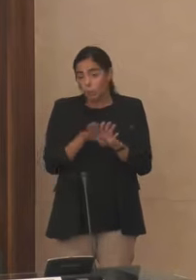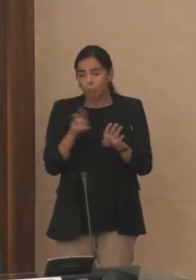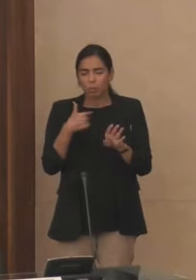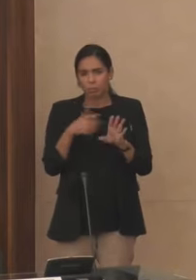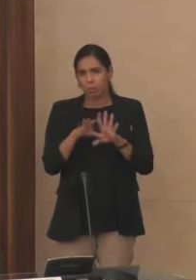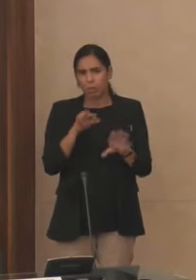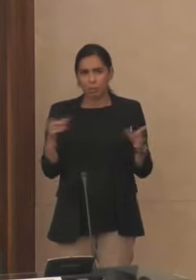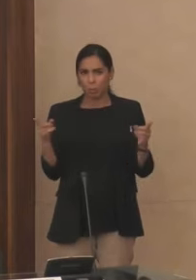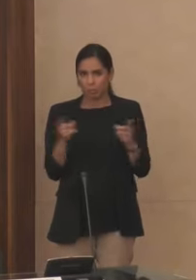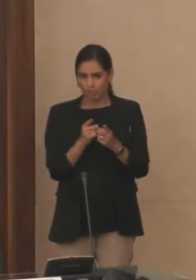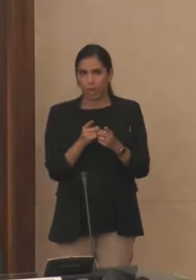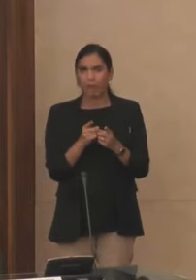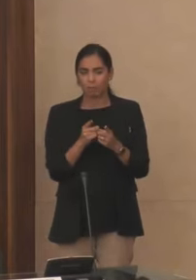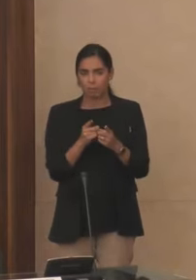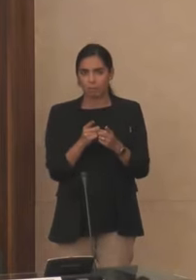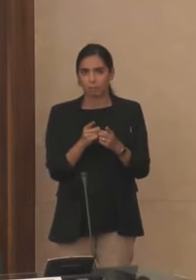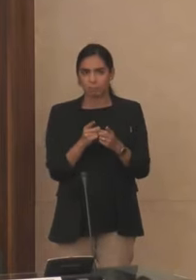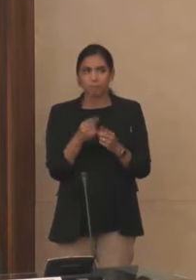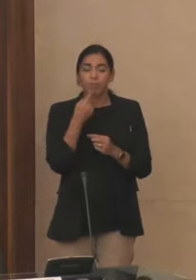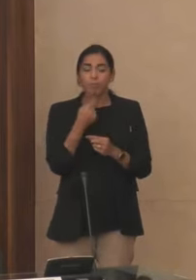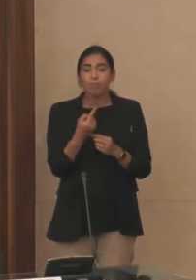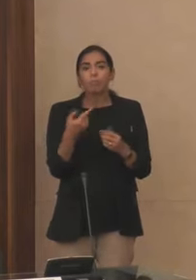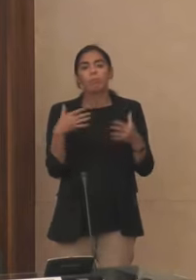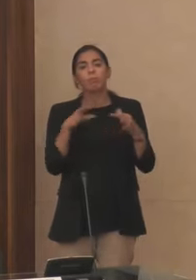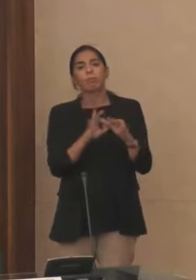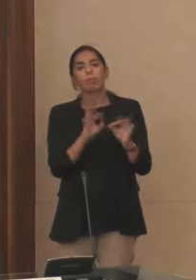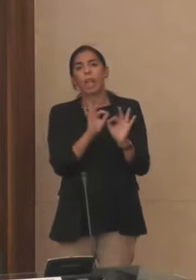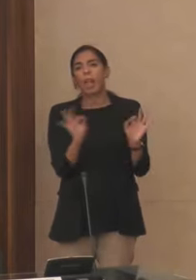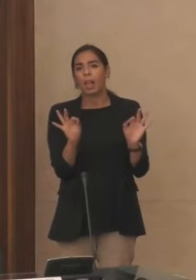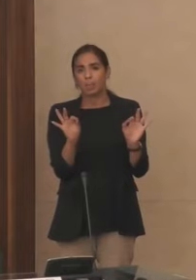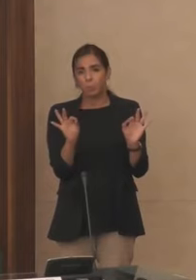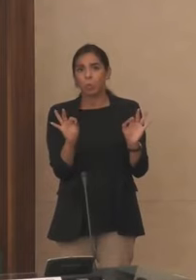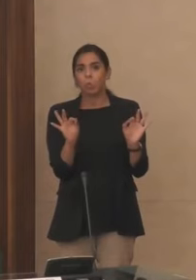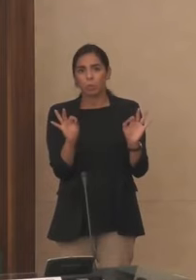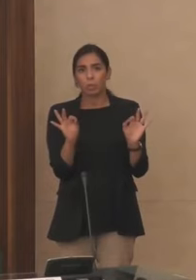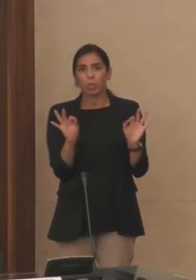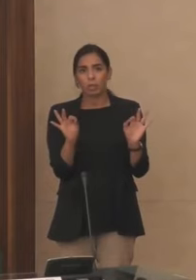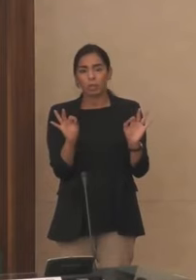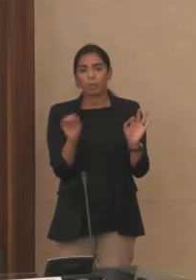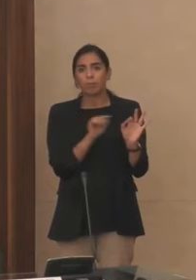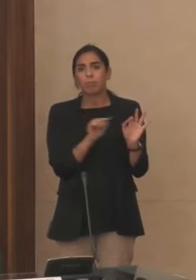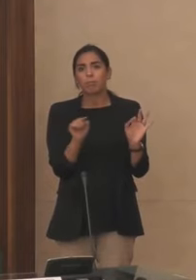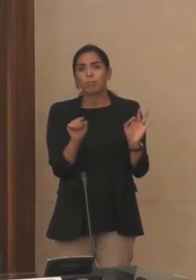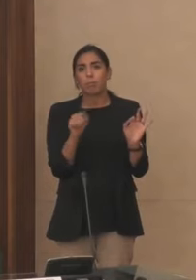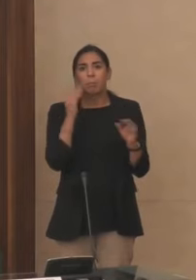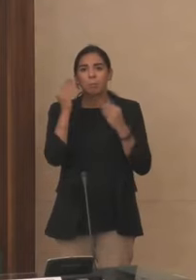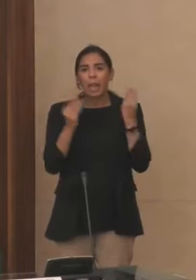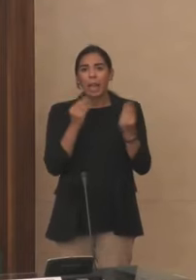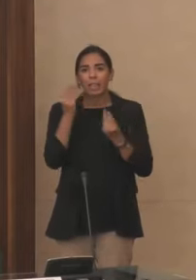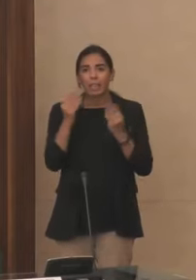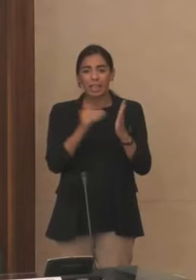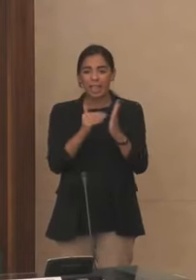breve, in riferimento a qualcuno che considera queste cure